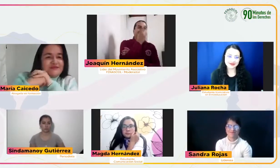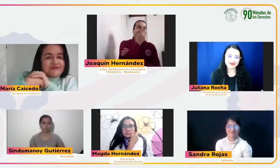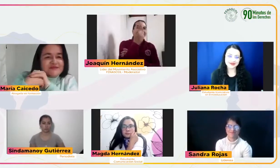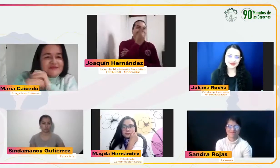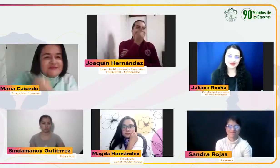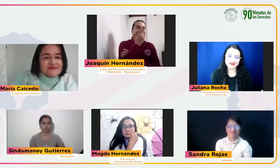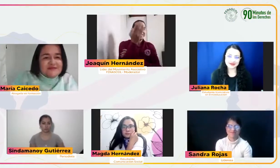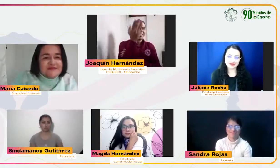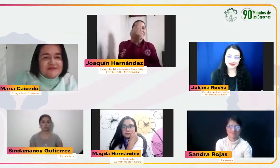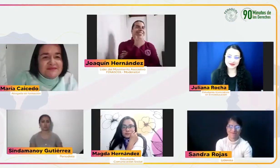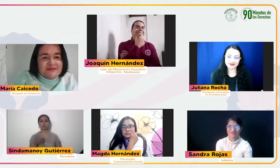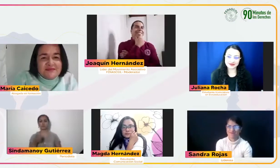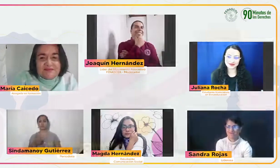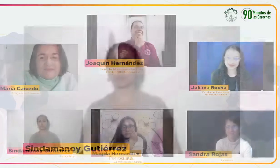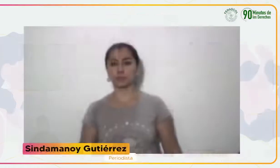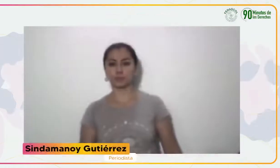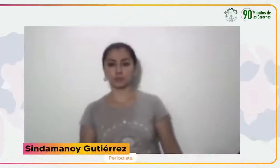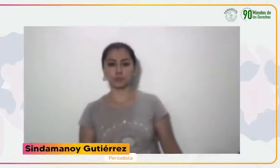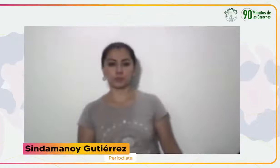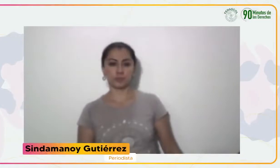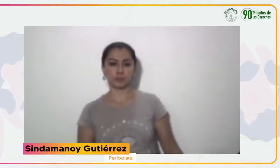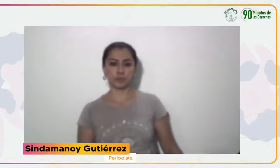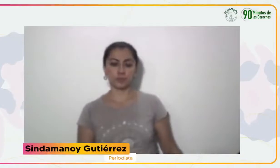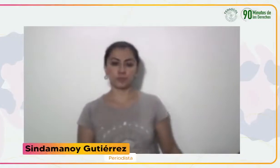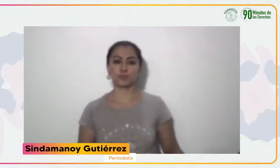Muchas gracias y te vemos, Cinta. Dale.